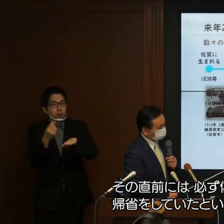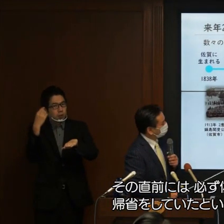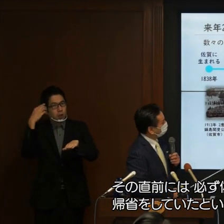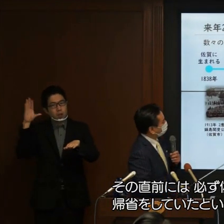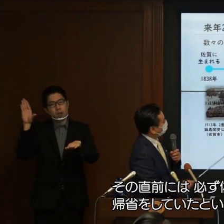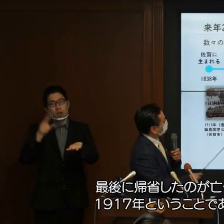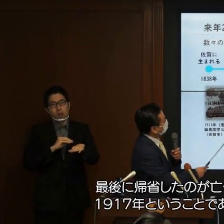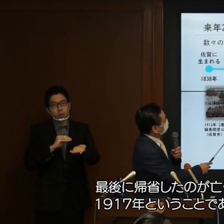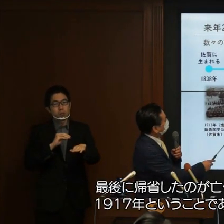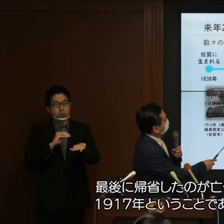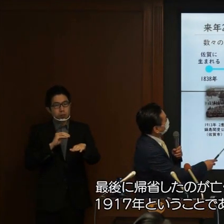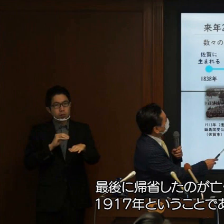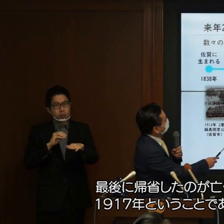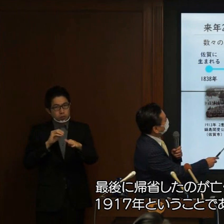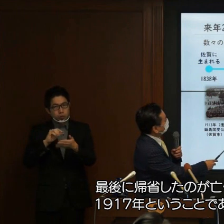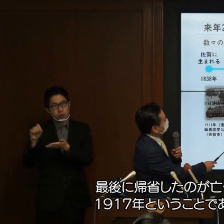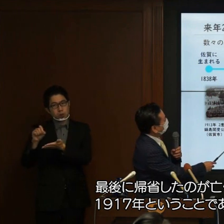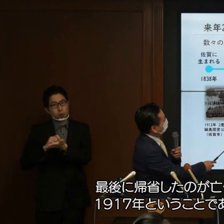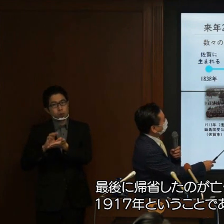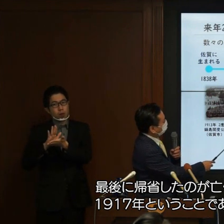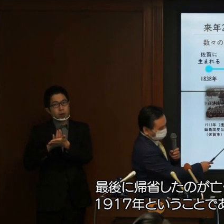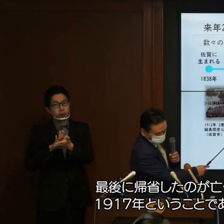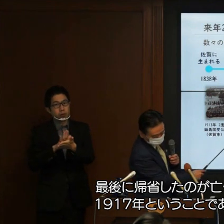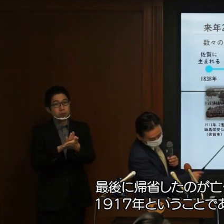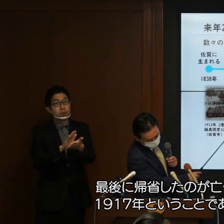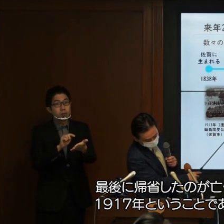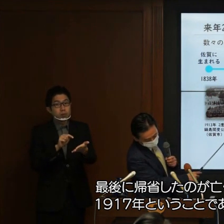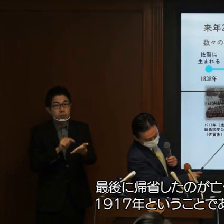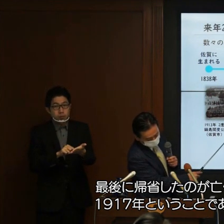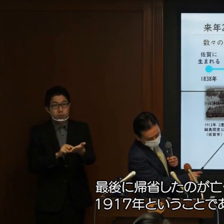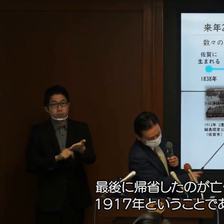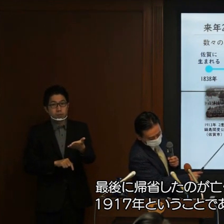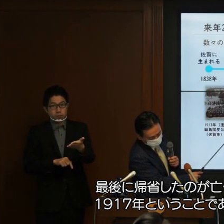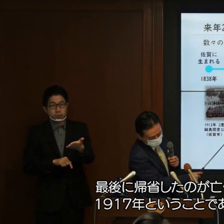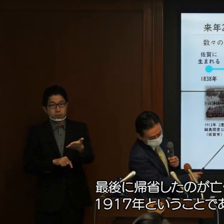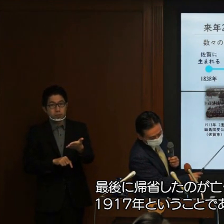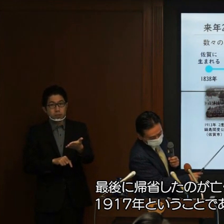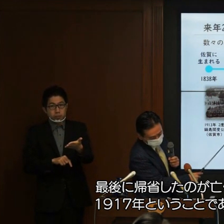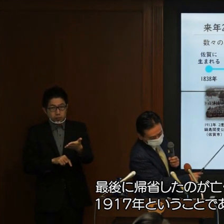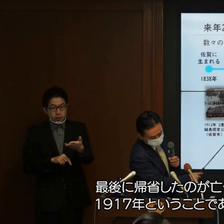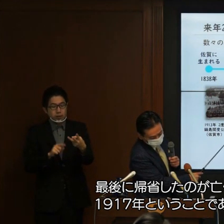、で最後に規制したのがこれは